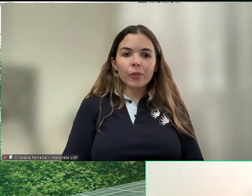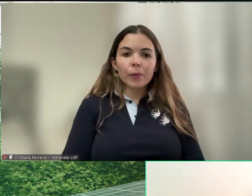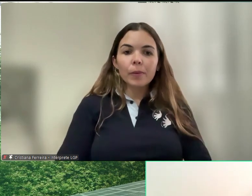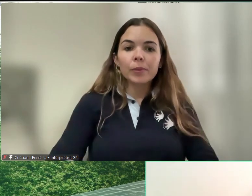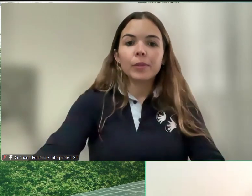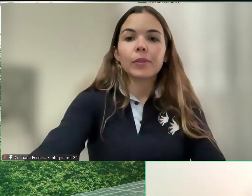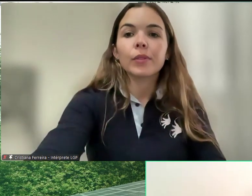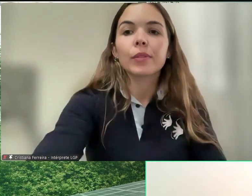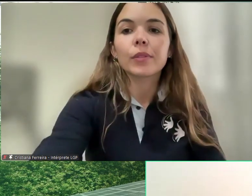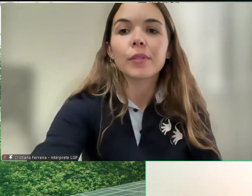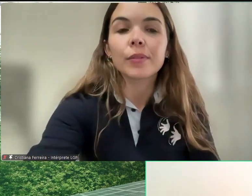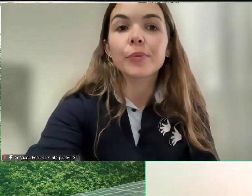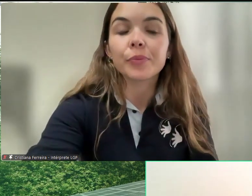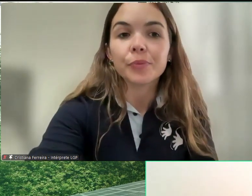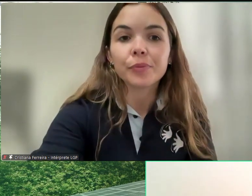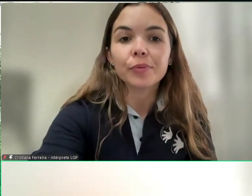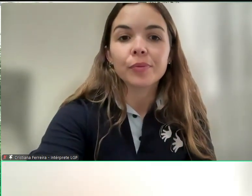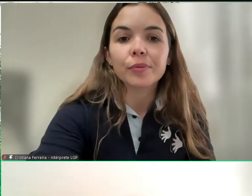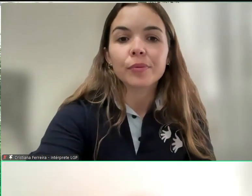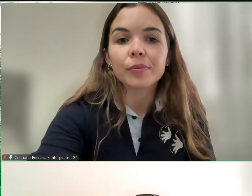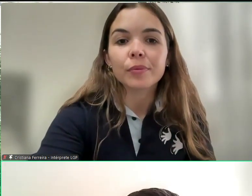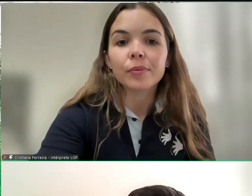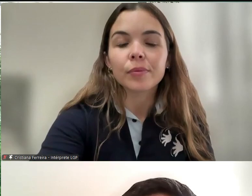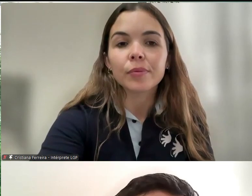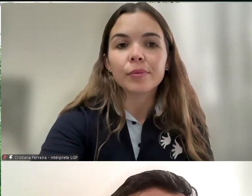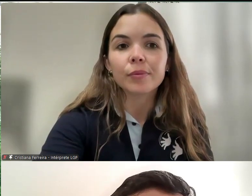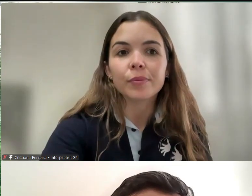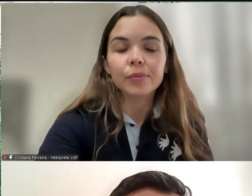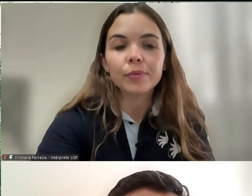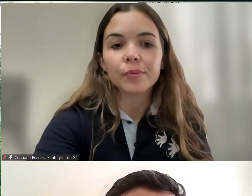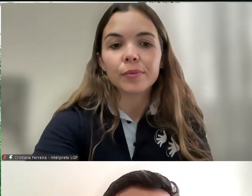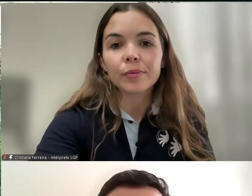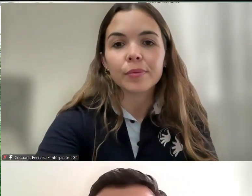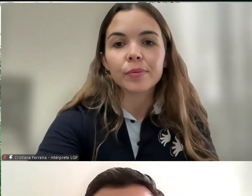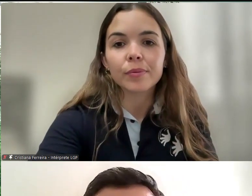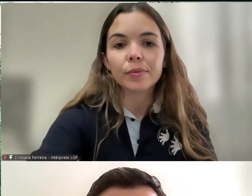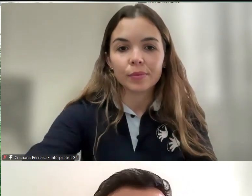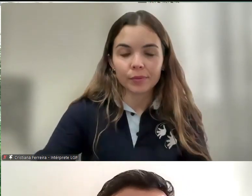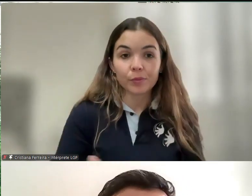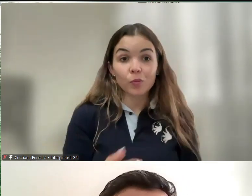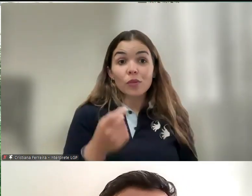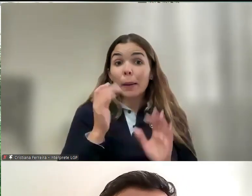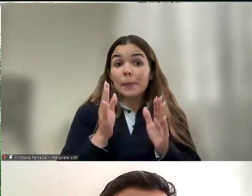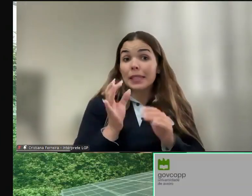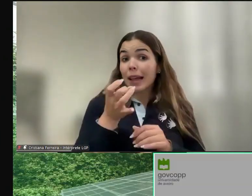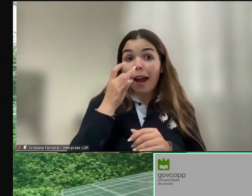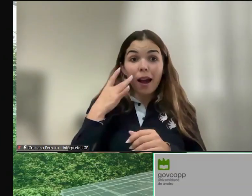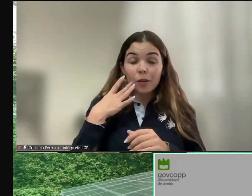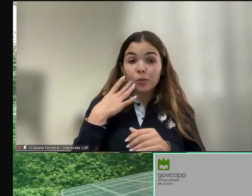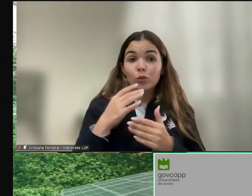Acho que a Maria da Luz, se calhar, queria intervir aqui. Eu posso comentar Não, também mas pode ser brevemente. muito rapidamente, porque vamos mesmo ter que terminar.